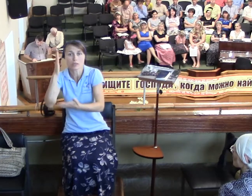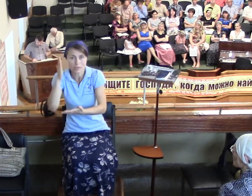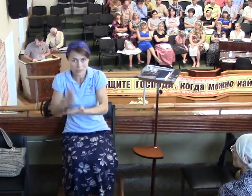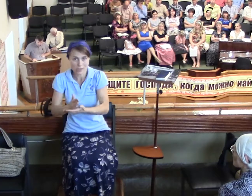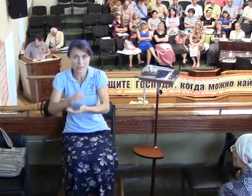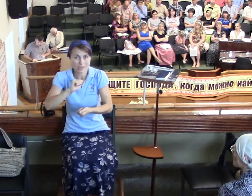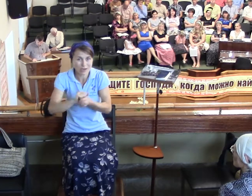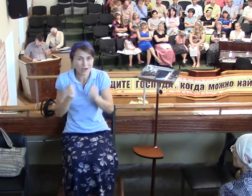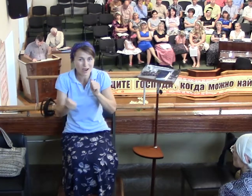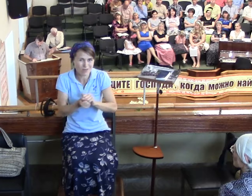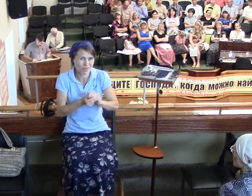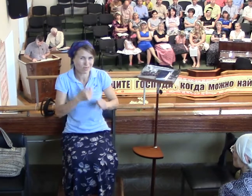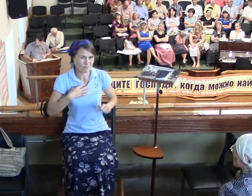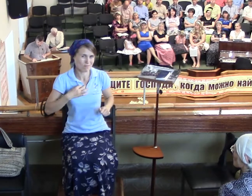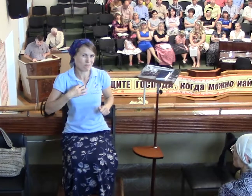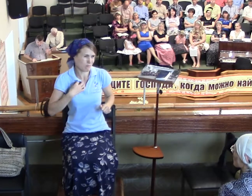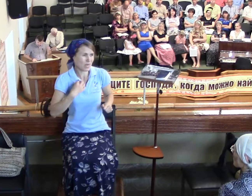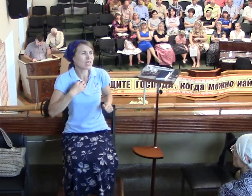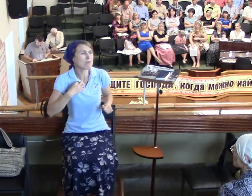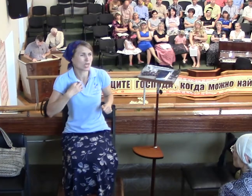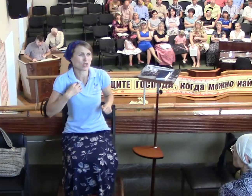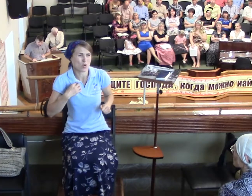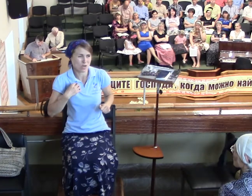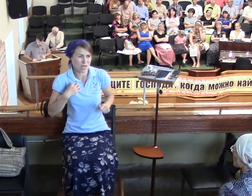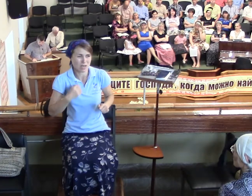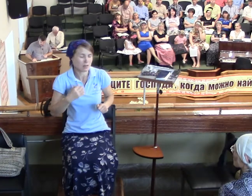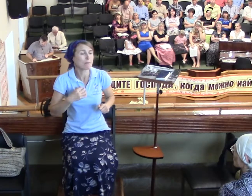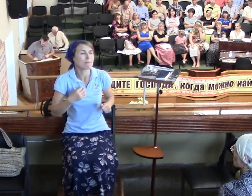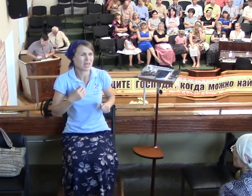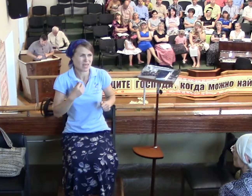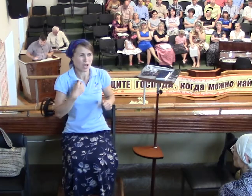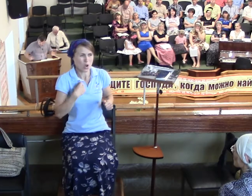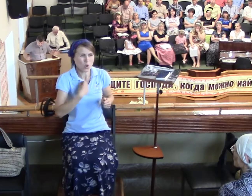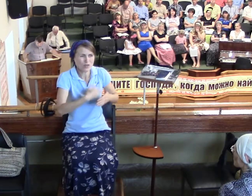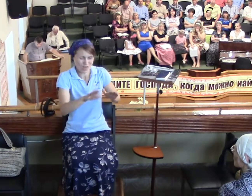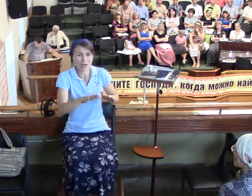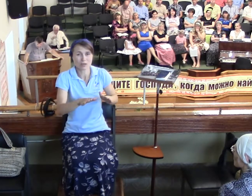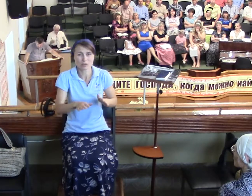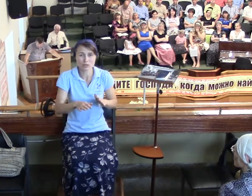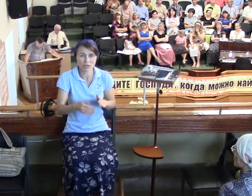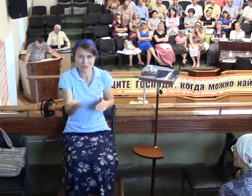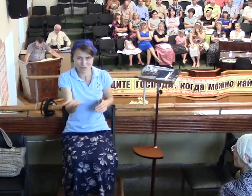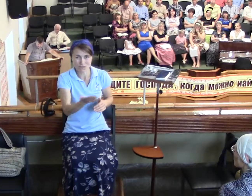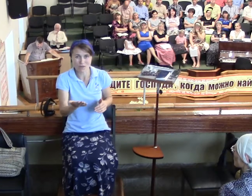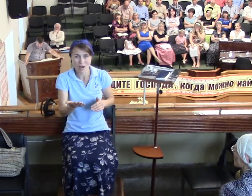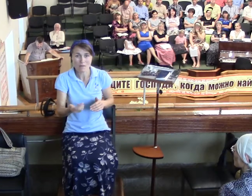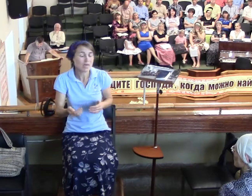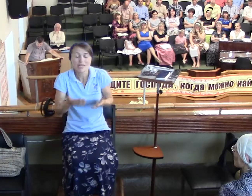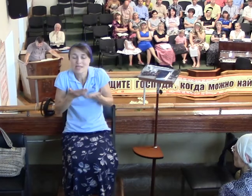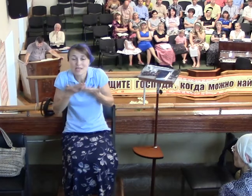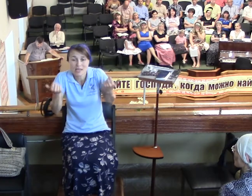камень, пренебреженный вами зиждущими, но сделавшийся главой угла. И нет ни в ком ином